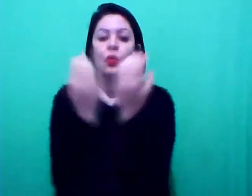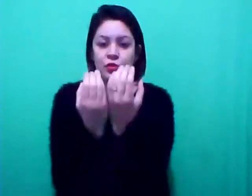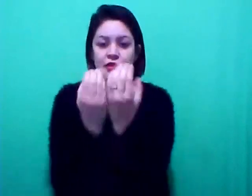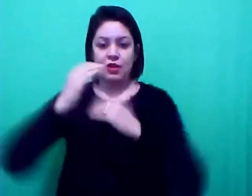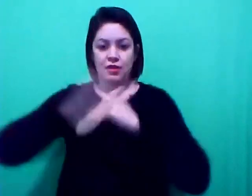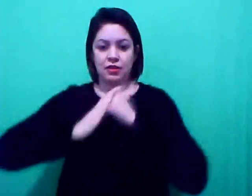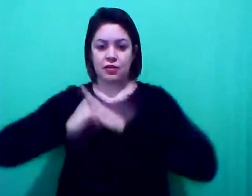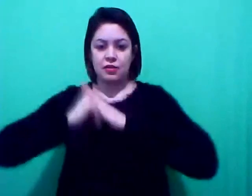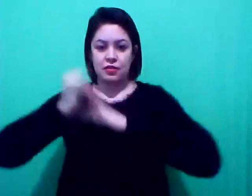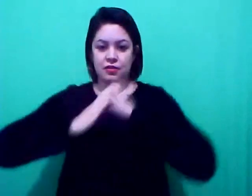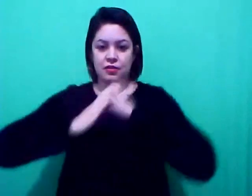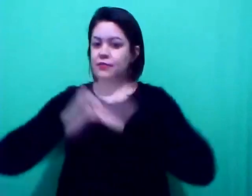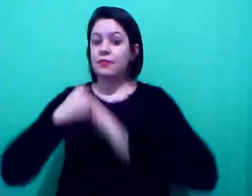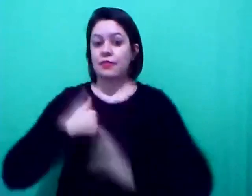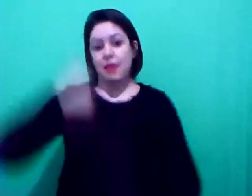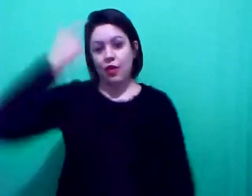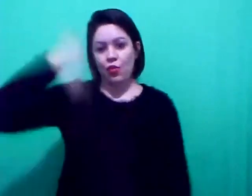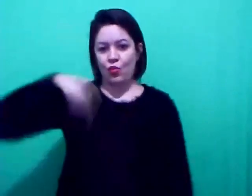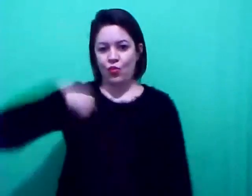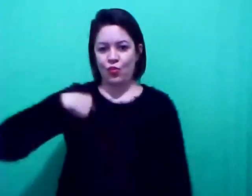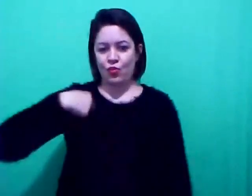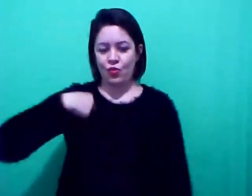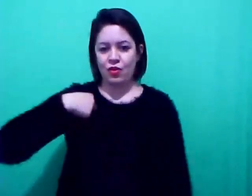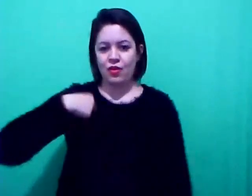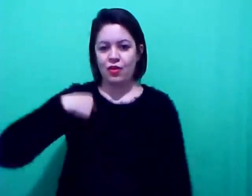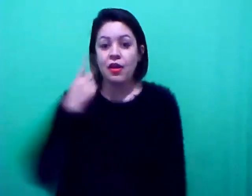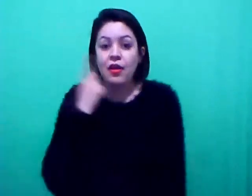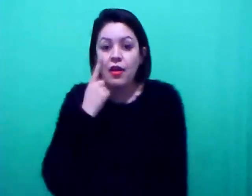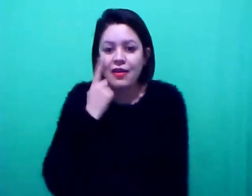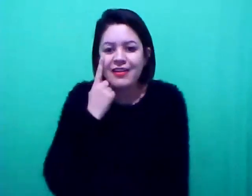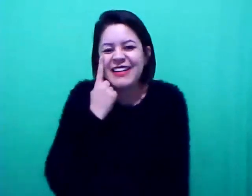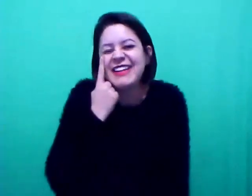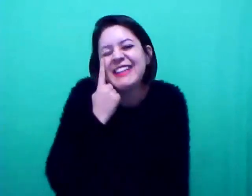Alguém deu uma oficina sobre. Ah, a Suelen?